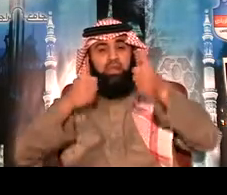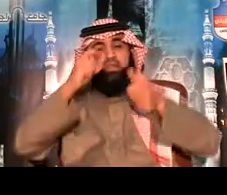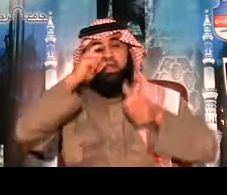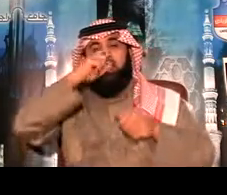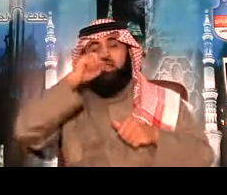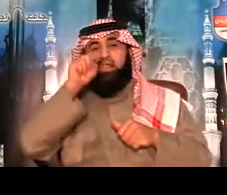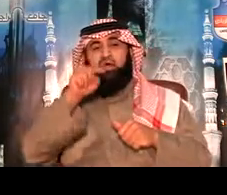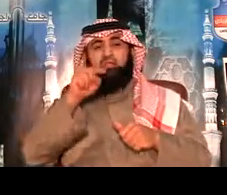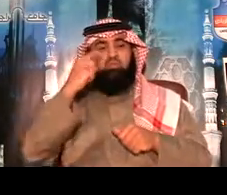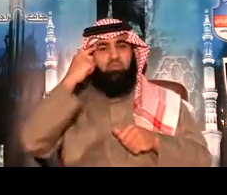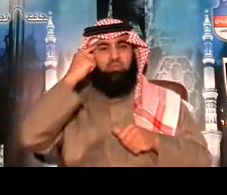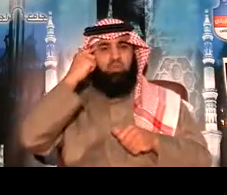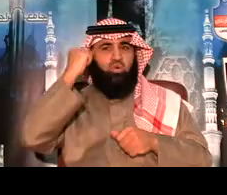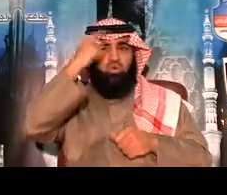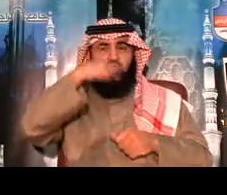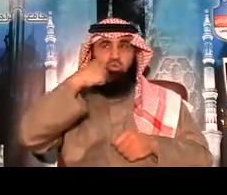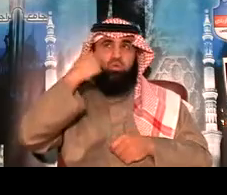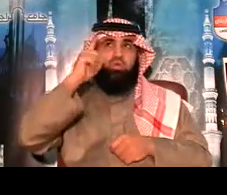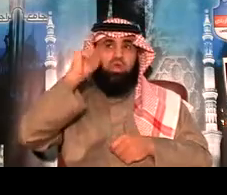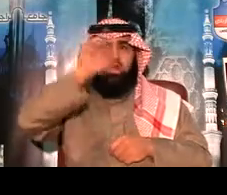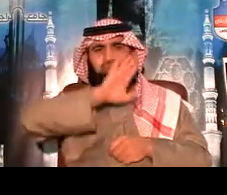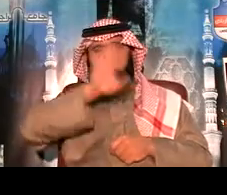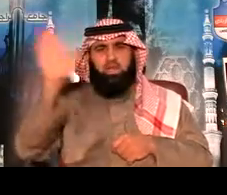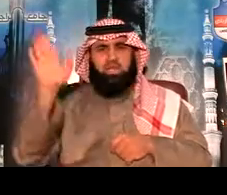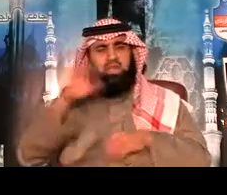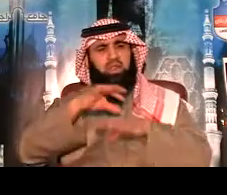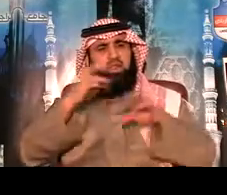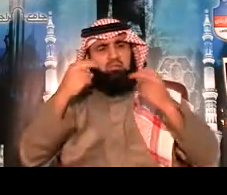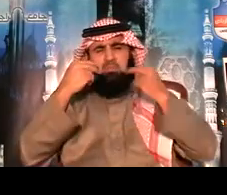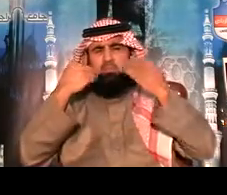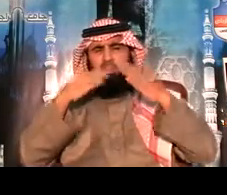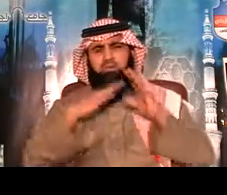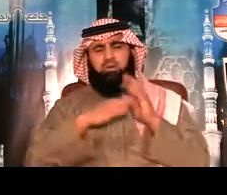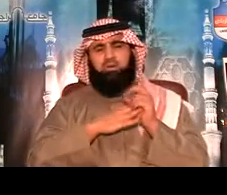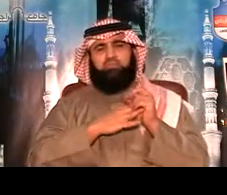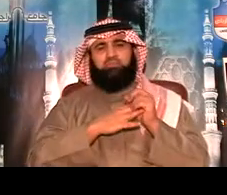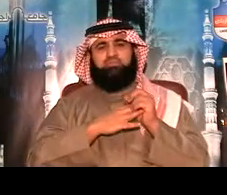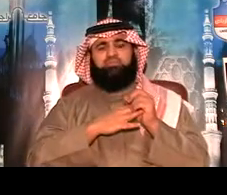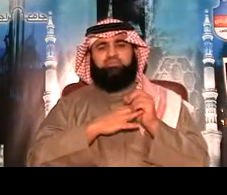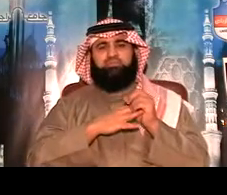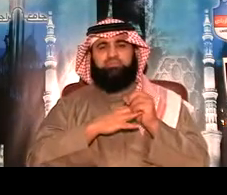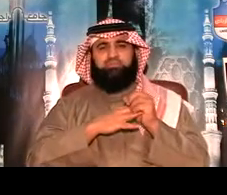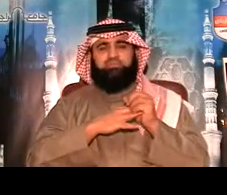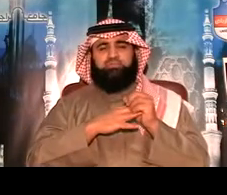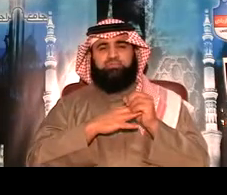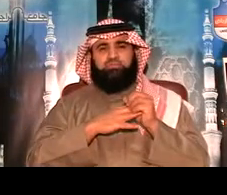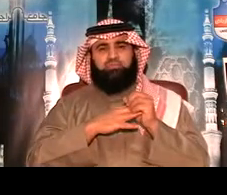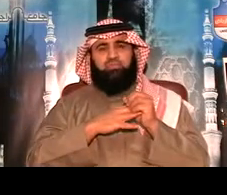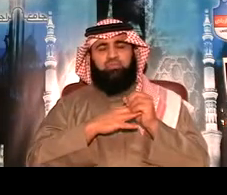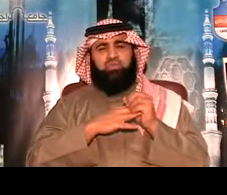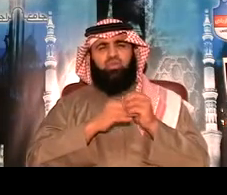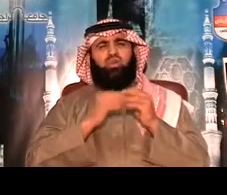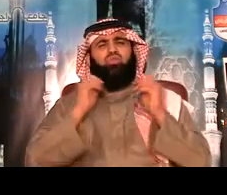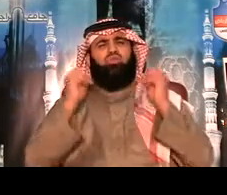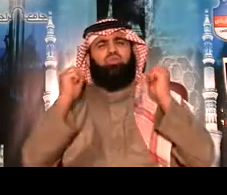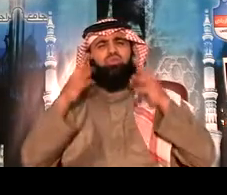يكون خالصا صوابا، حتى يكون خالصا صوابا. وكثيرا ما نقرأ قول